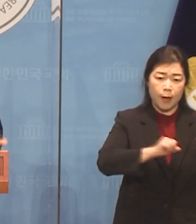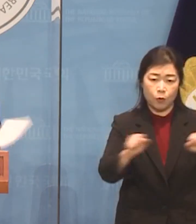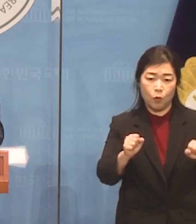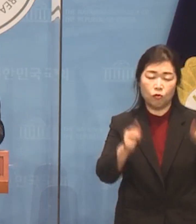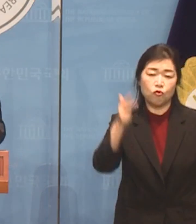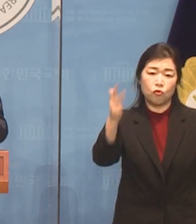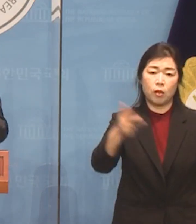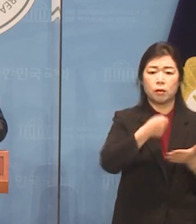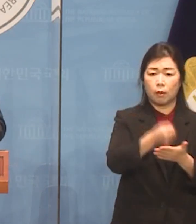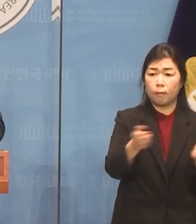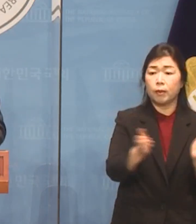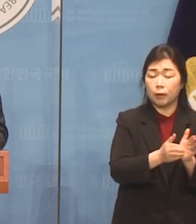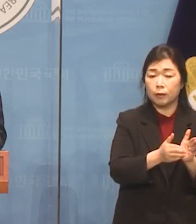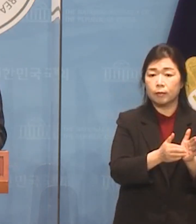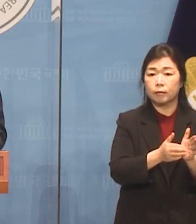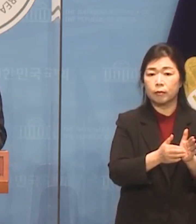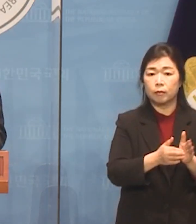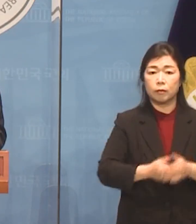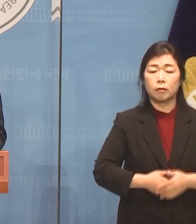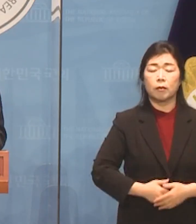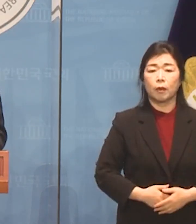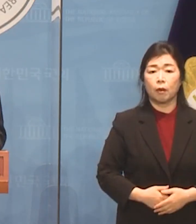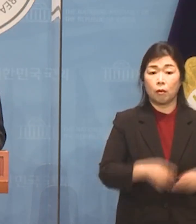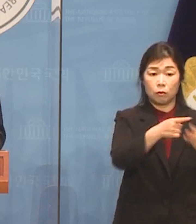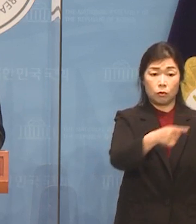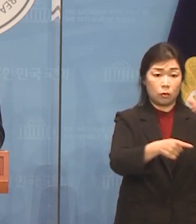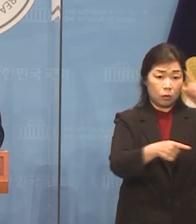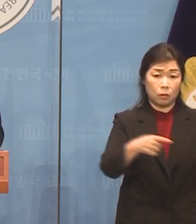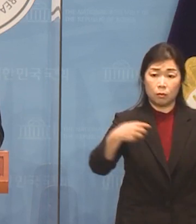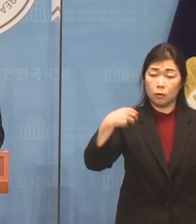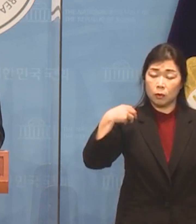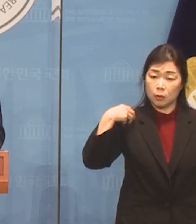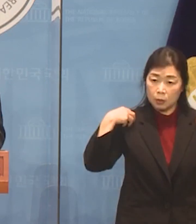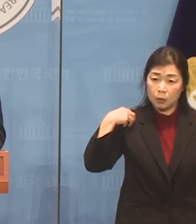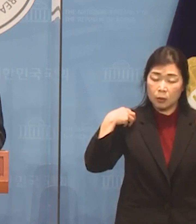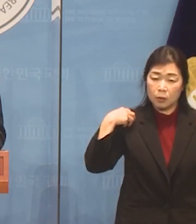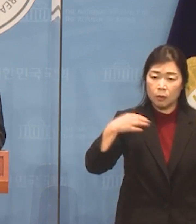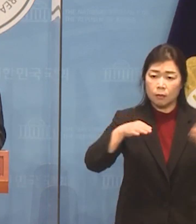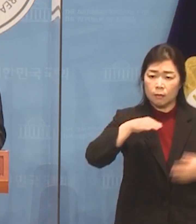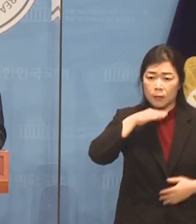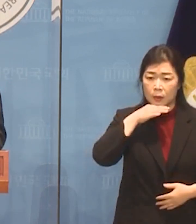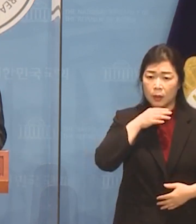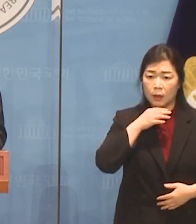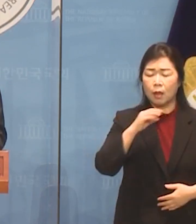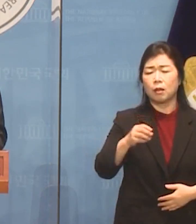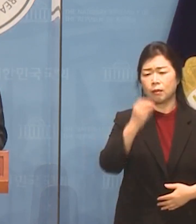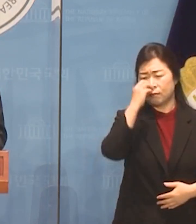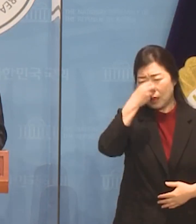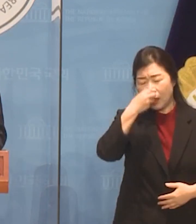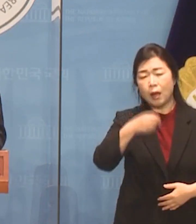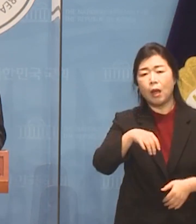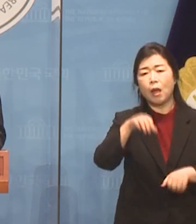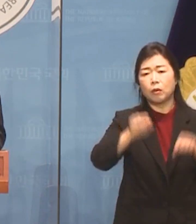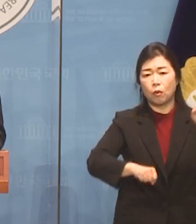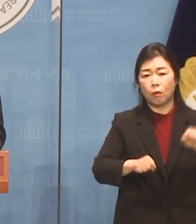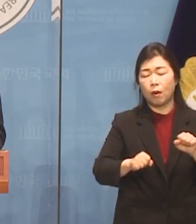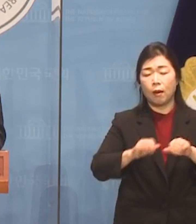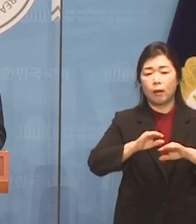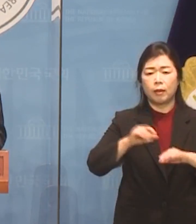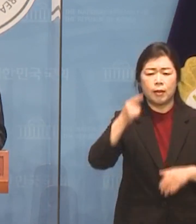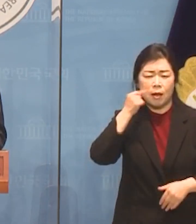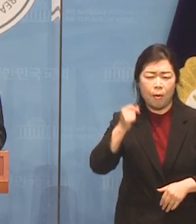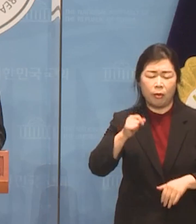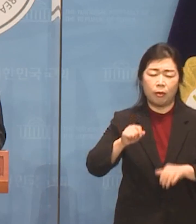행동 주관으로 지정하였습니다 윤석열 정권의 굴욕적인 대일 외교정책을 막아내기 위해